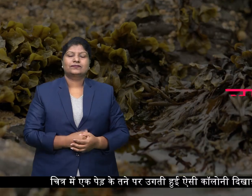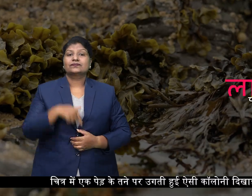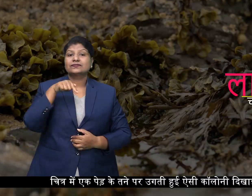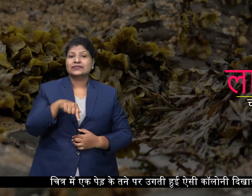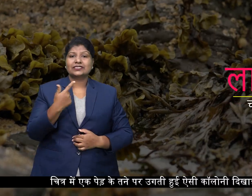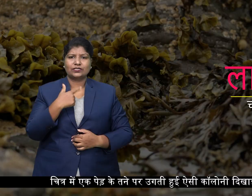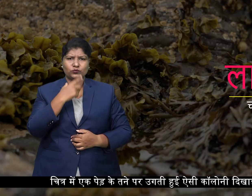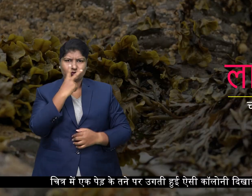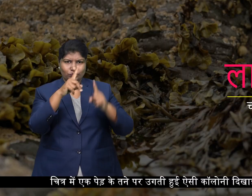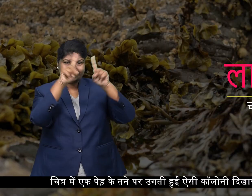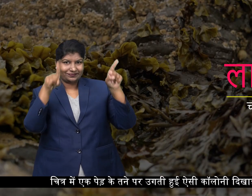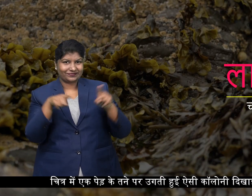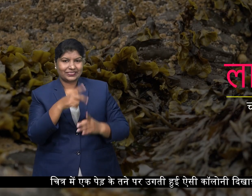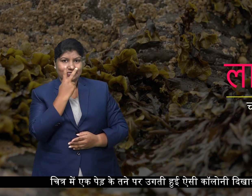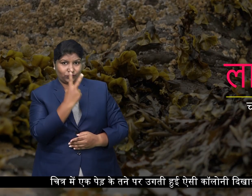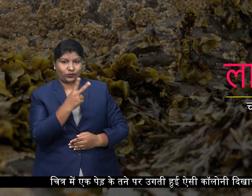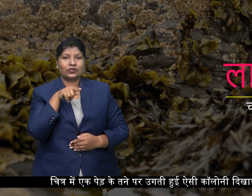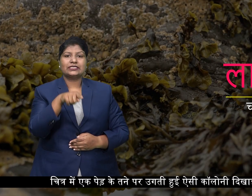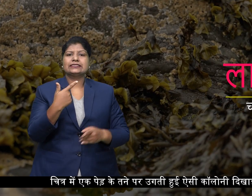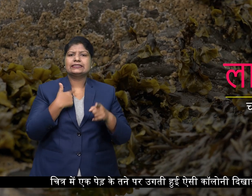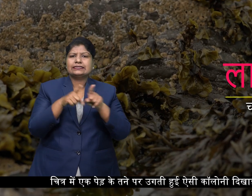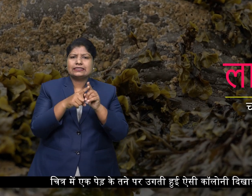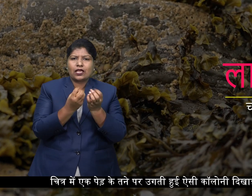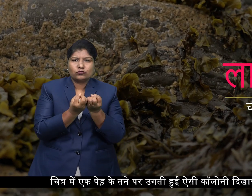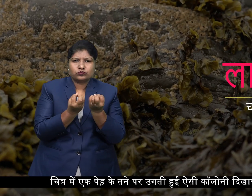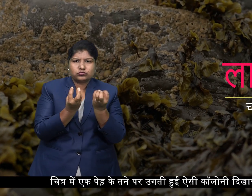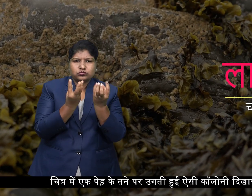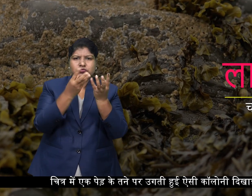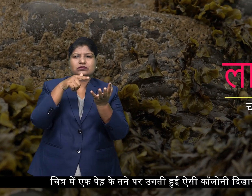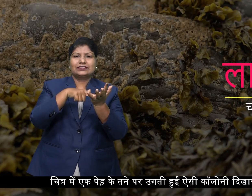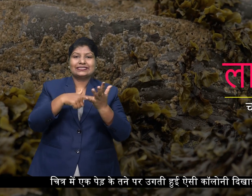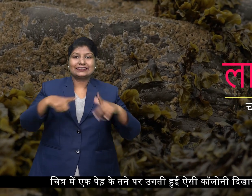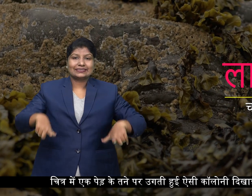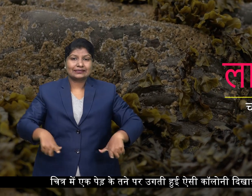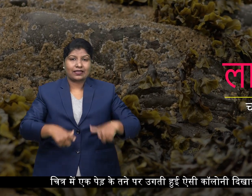चित्र में एक पेड़ के तने पर उगती हुई ऐसी कॉलोनी दिखाई गई है।